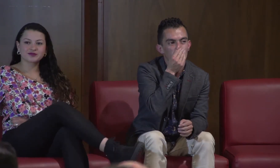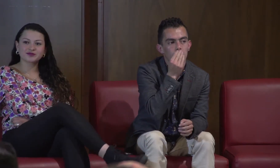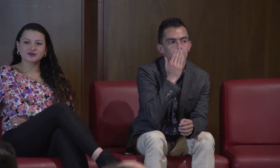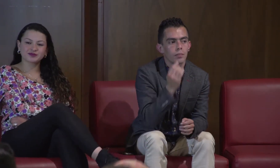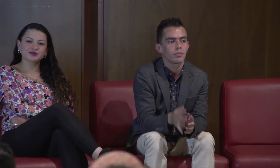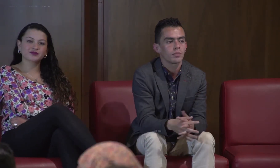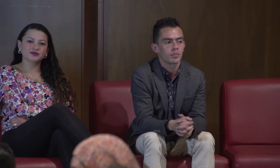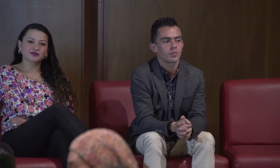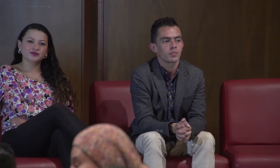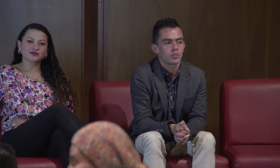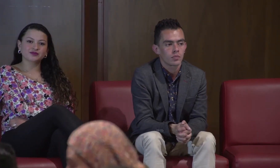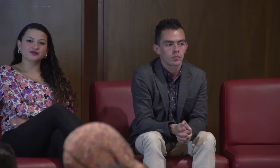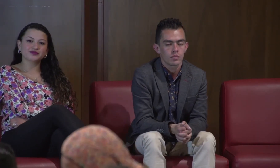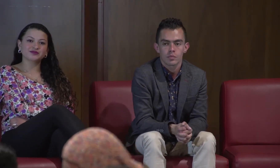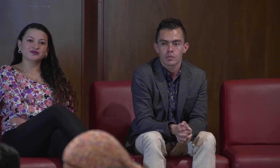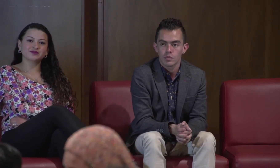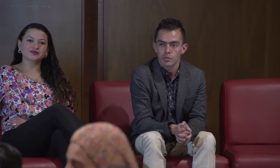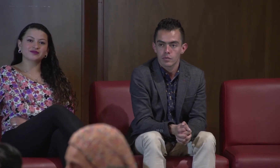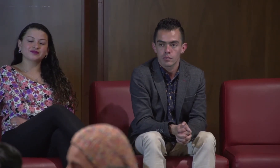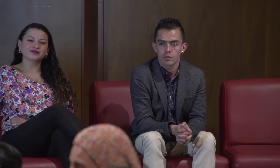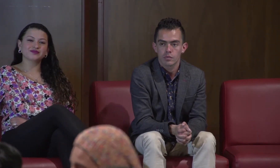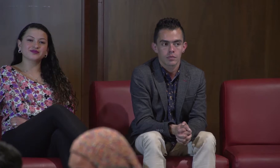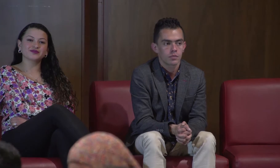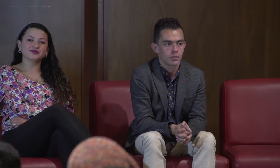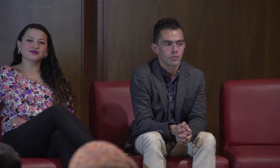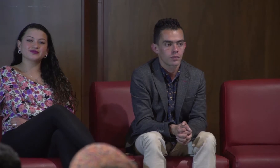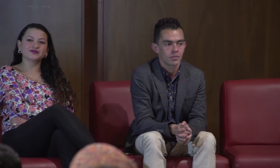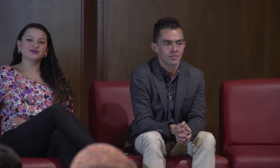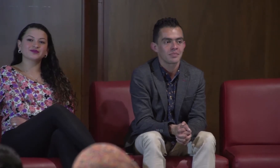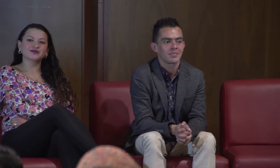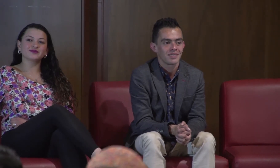lengua de señas. Podríamos denominar esta seña como una variación dialectal.